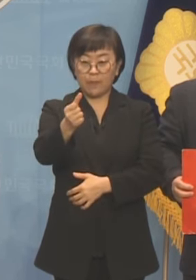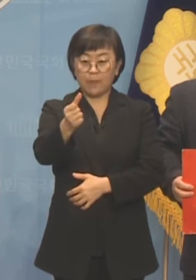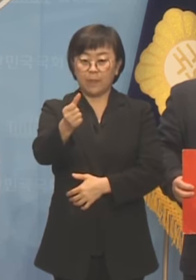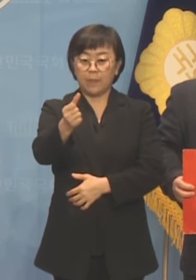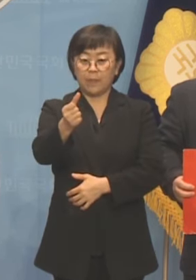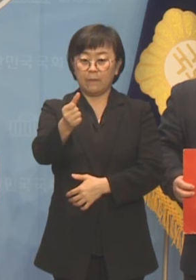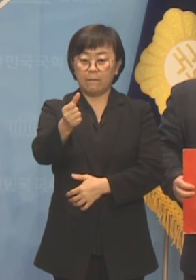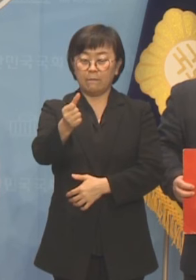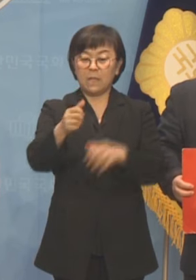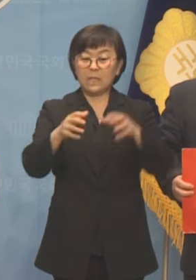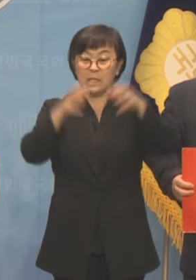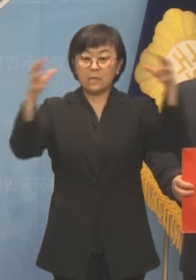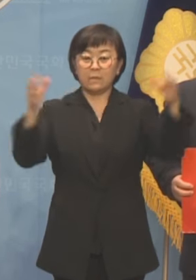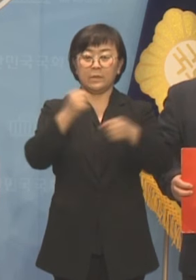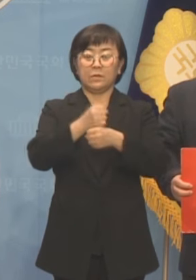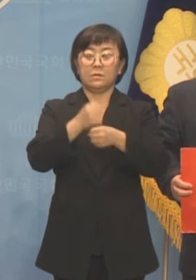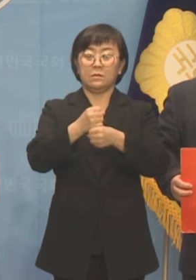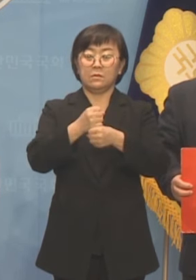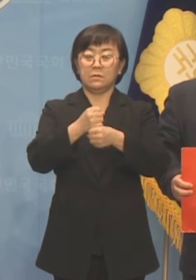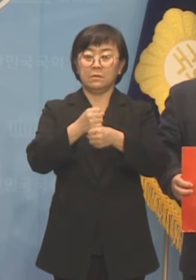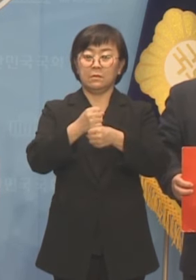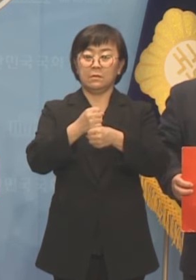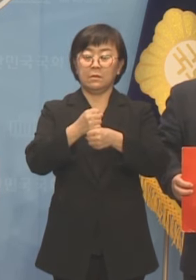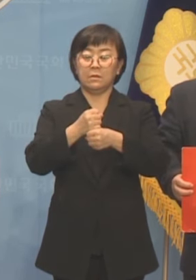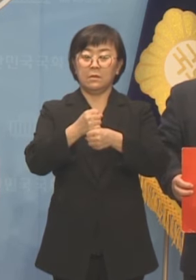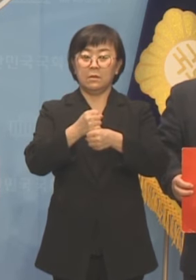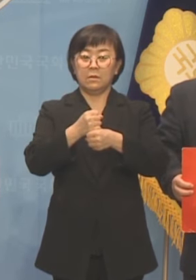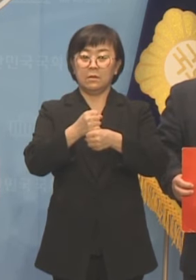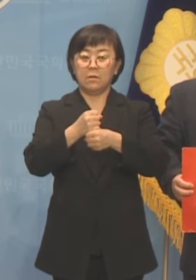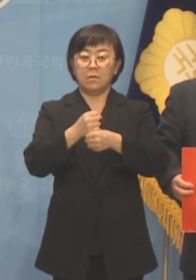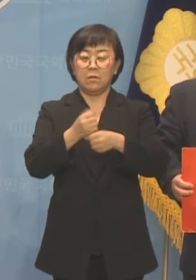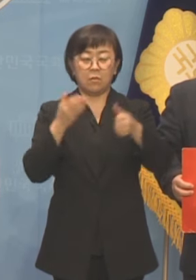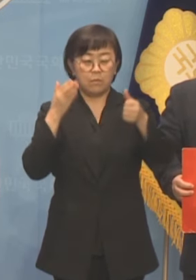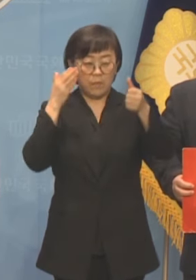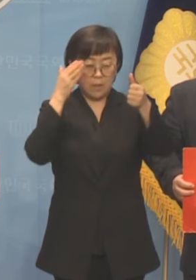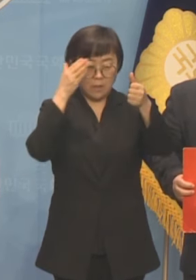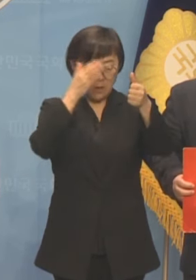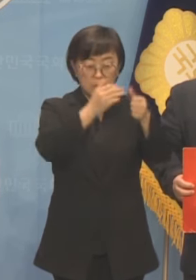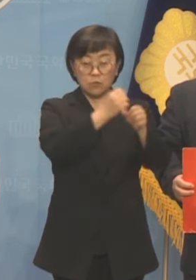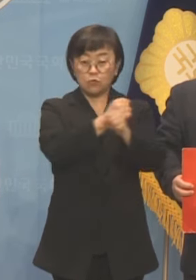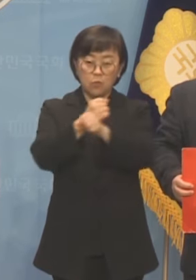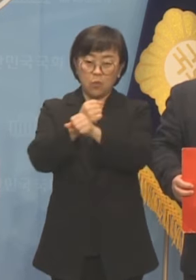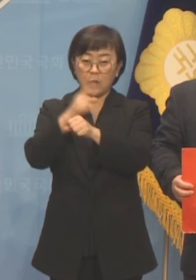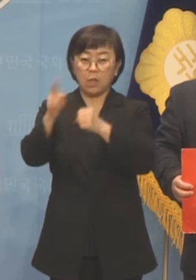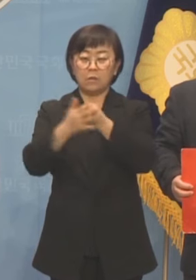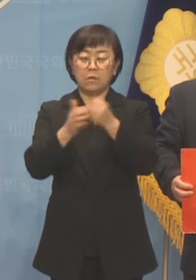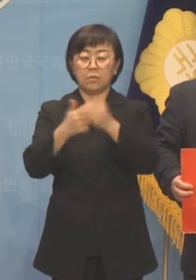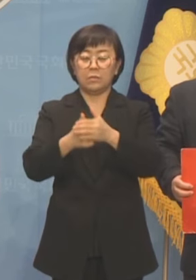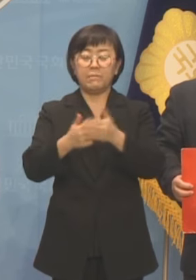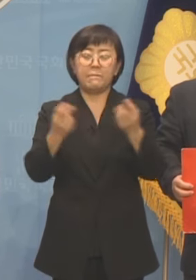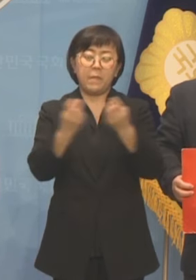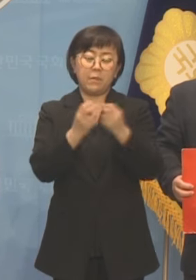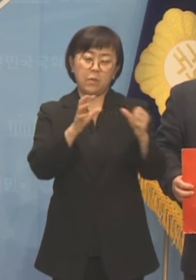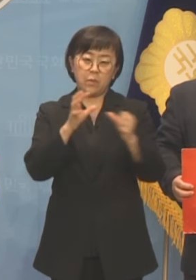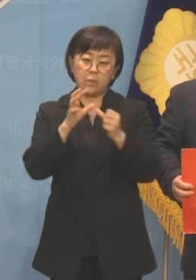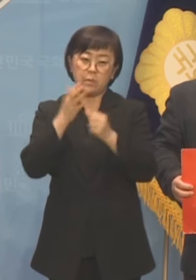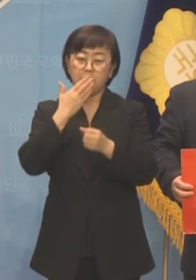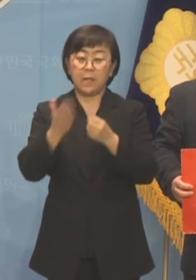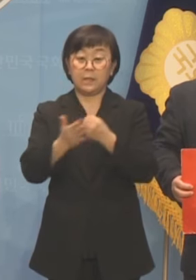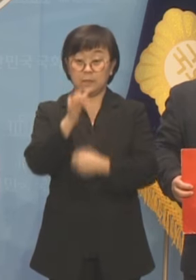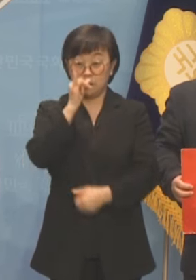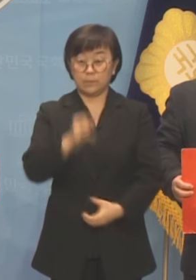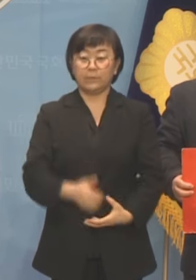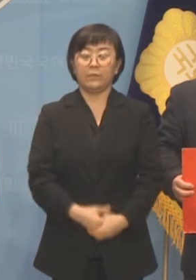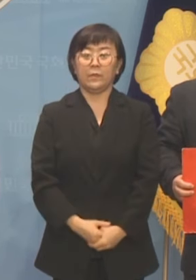것도 태산처럼 만들어서 어떻게든 구속시키고 온갖 수단과 방법을 가리지 않고